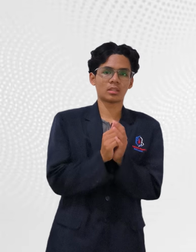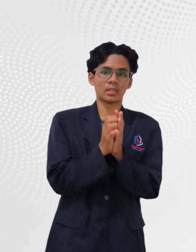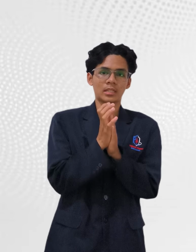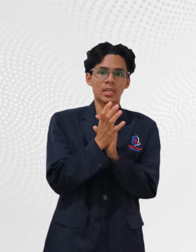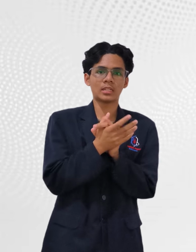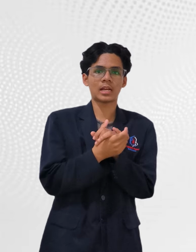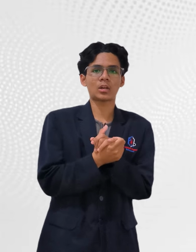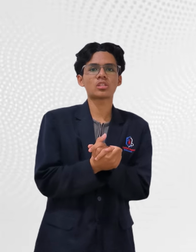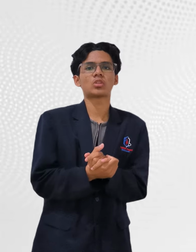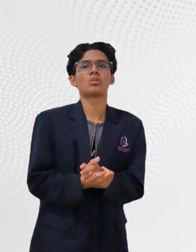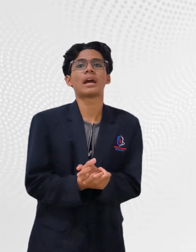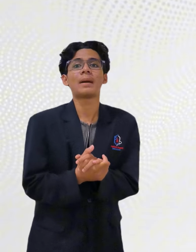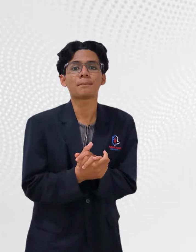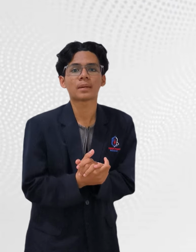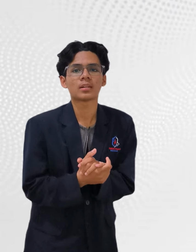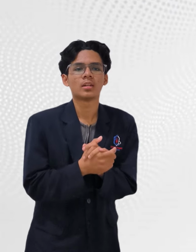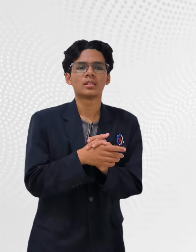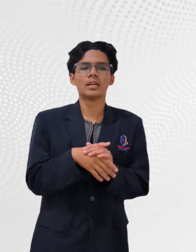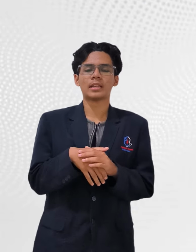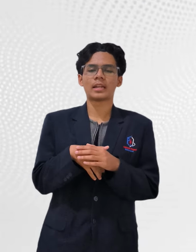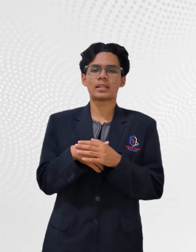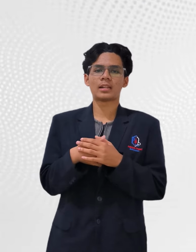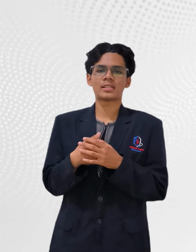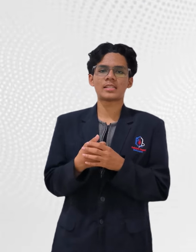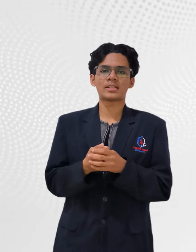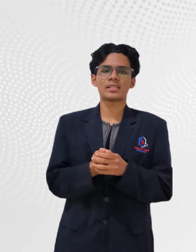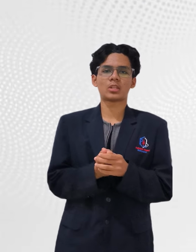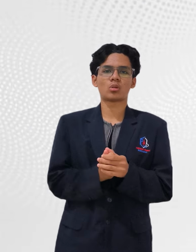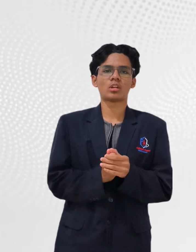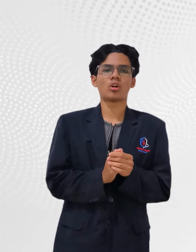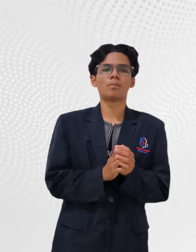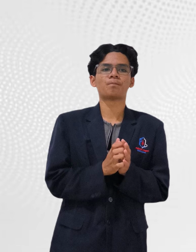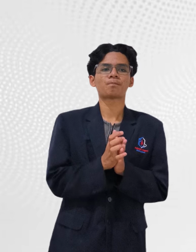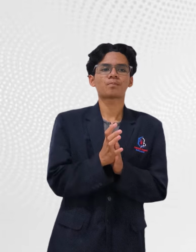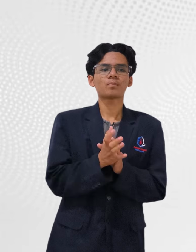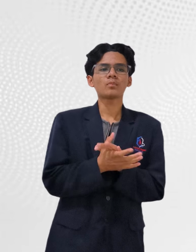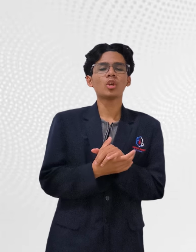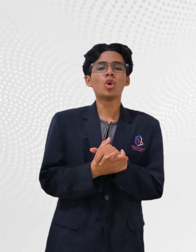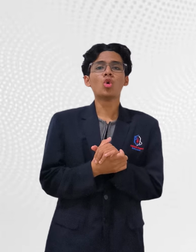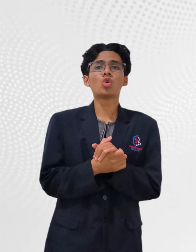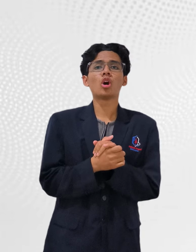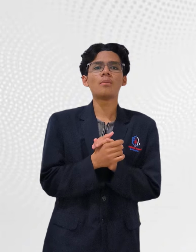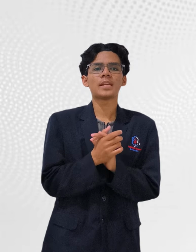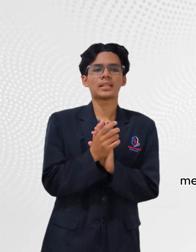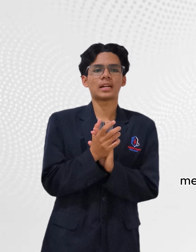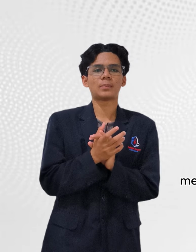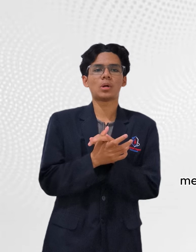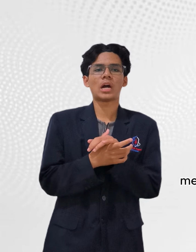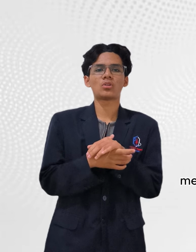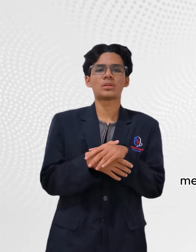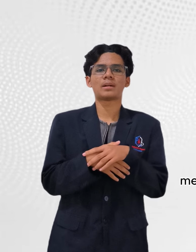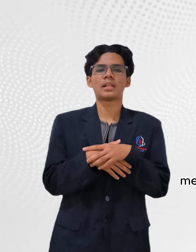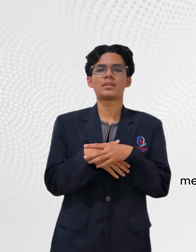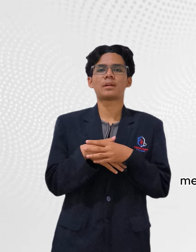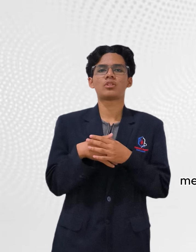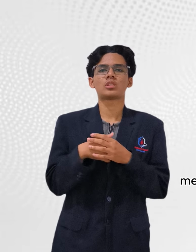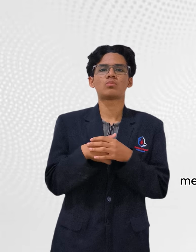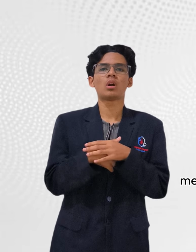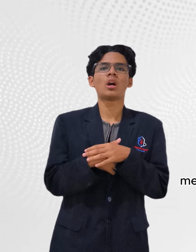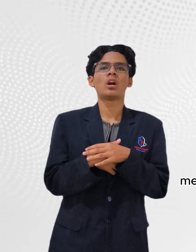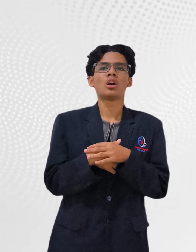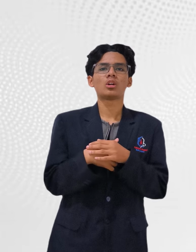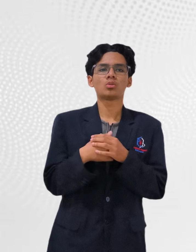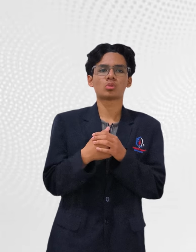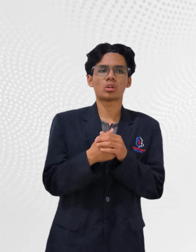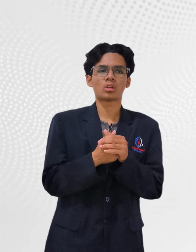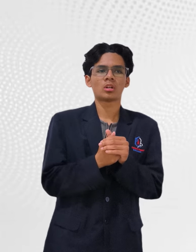volt, dan I adalah arus satuannya ampere, dan R adalah resistansi satuannya ohm. Hukum Ohm menyatakan bahwa arus yang mengalir melalui